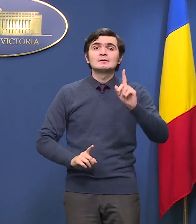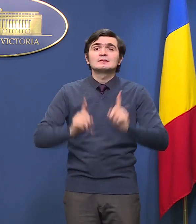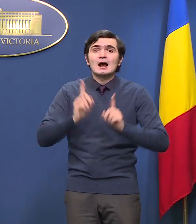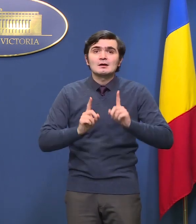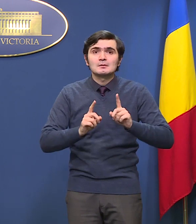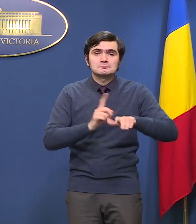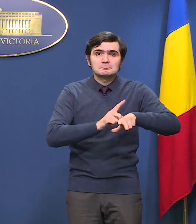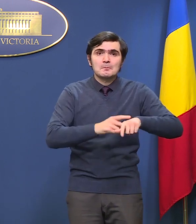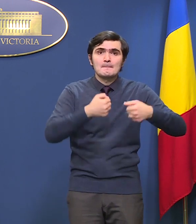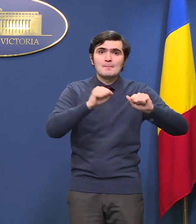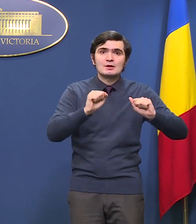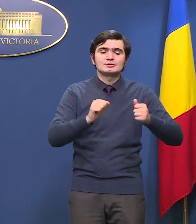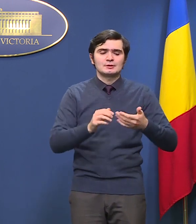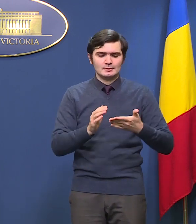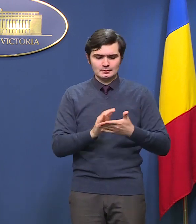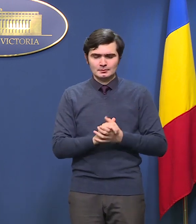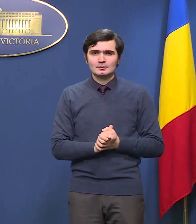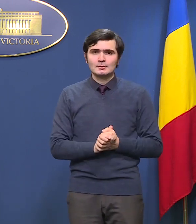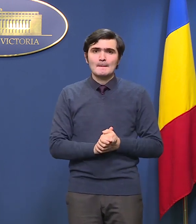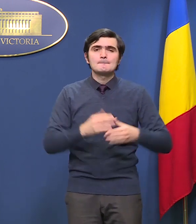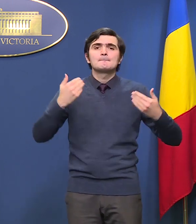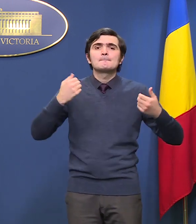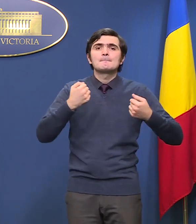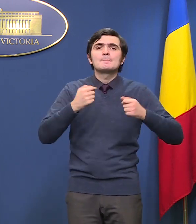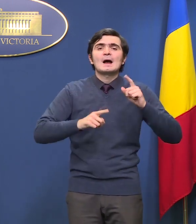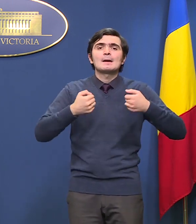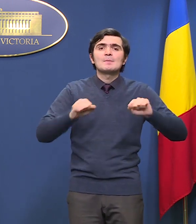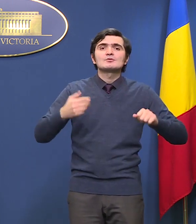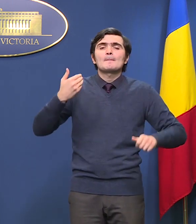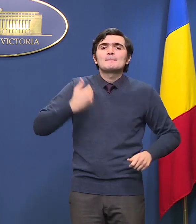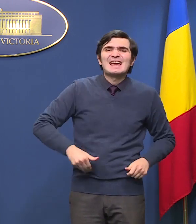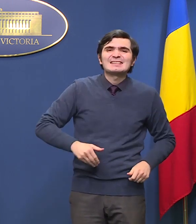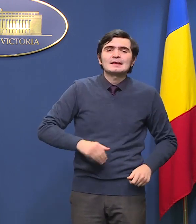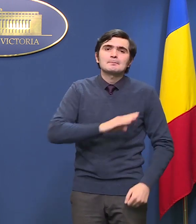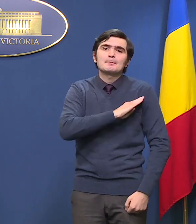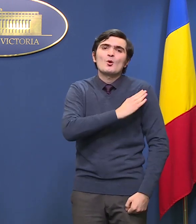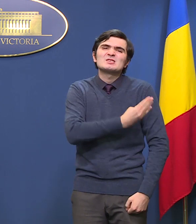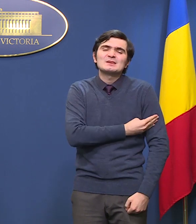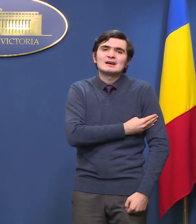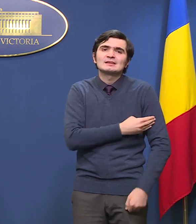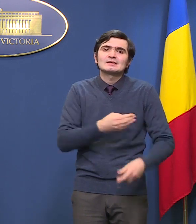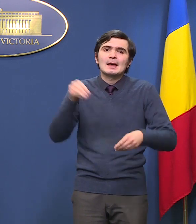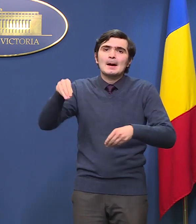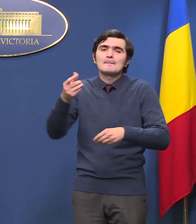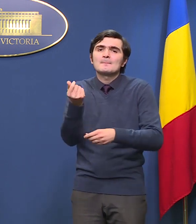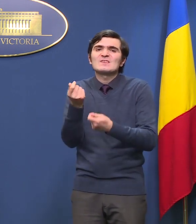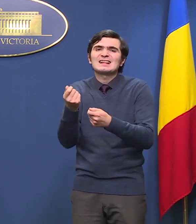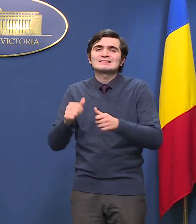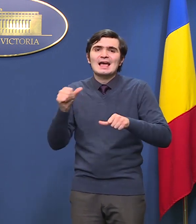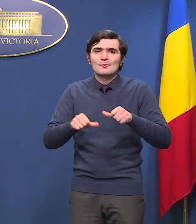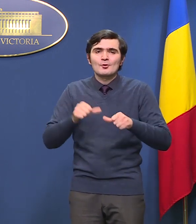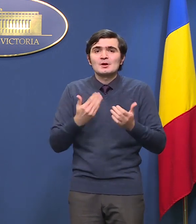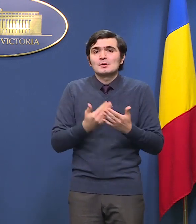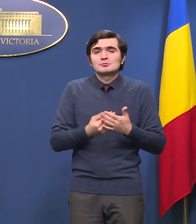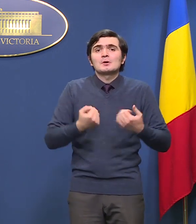băncile își pierd capacitatea de a finanța economia, fiind lipsite de venituri pe